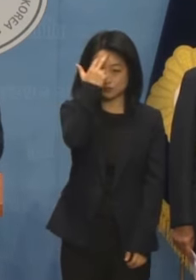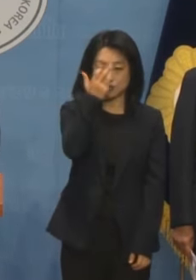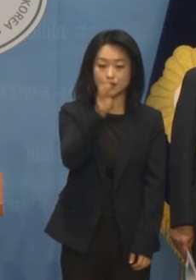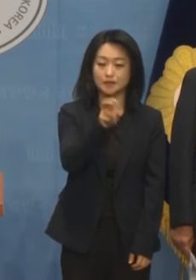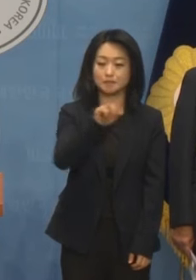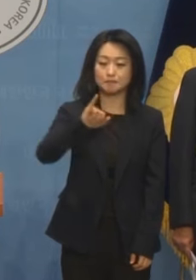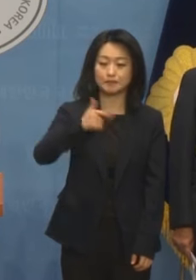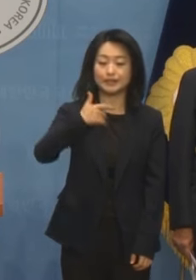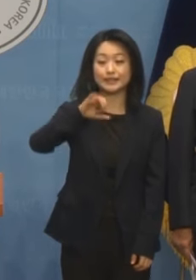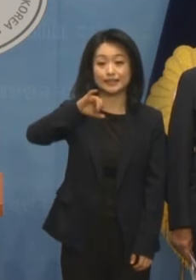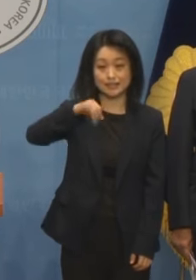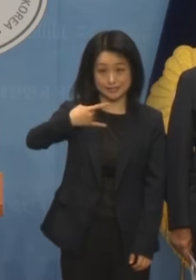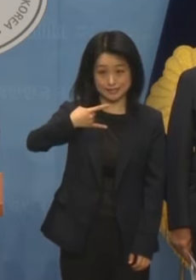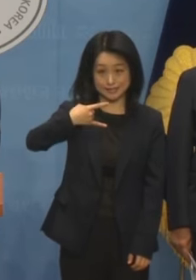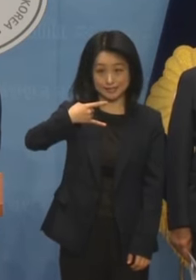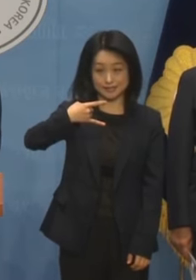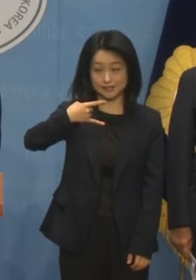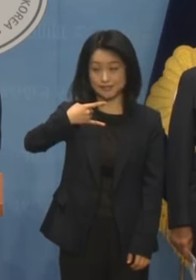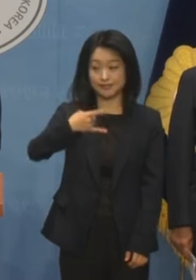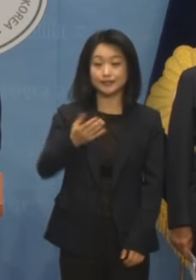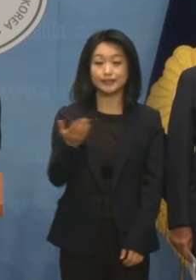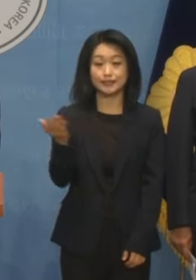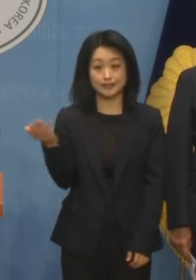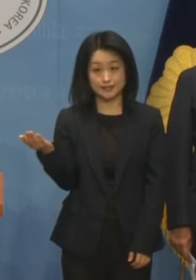최민희 당선자님 모셨습니다.